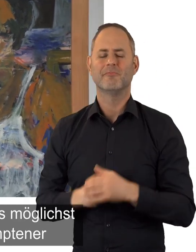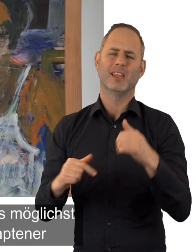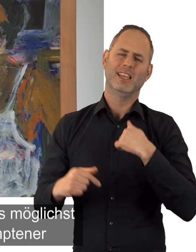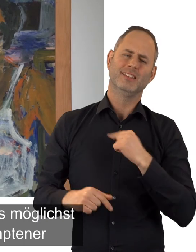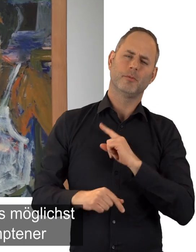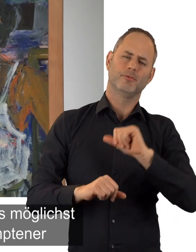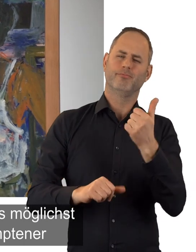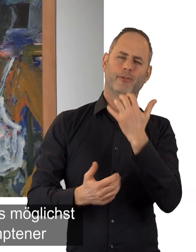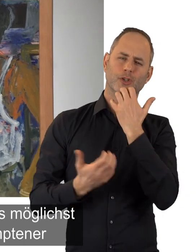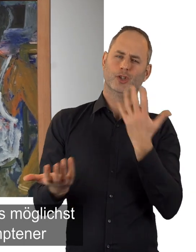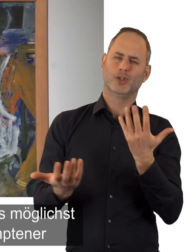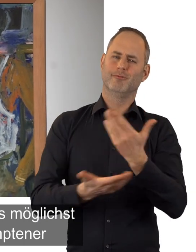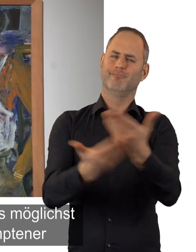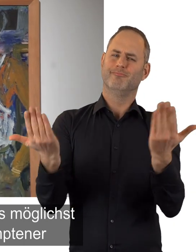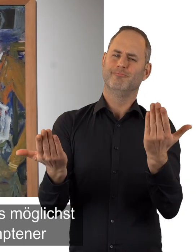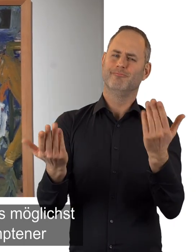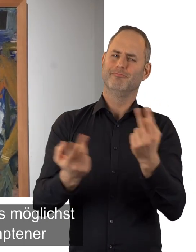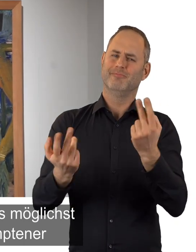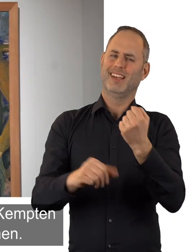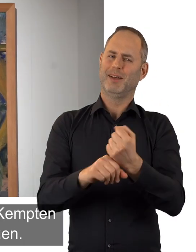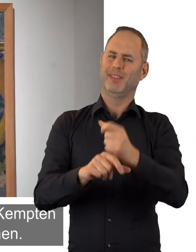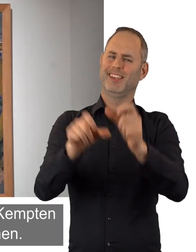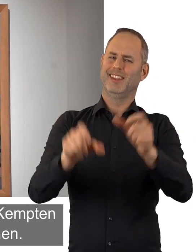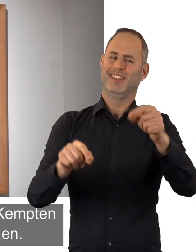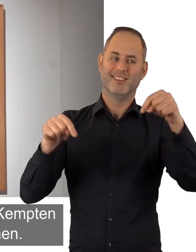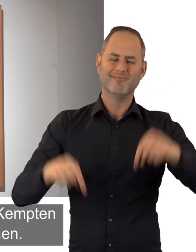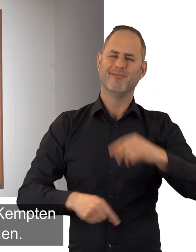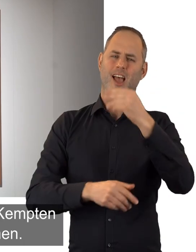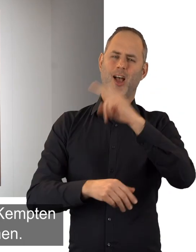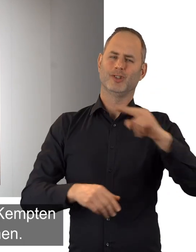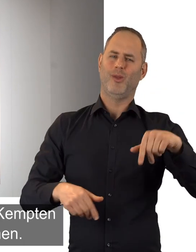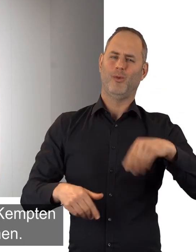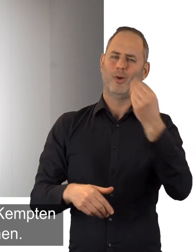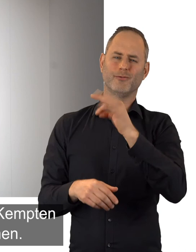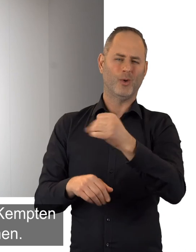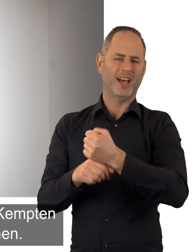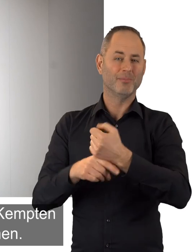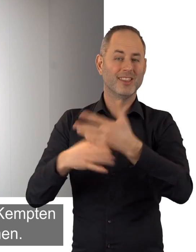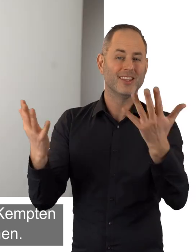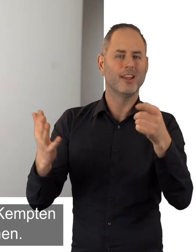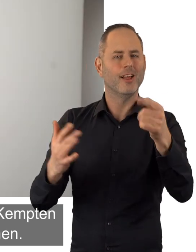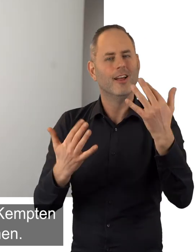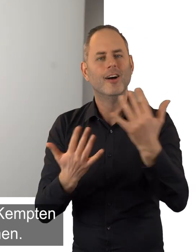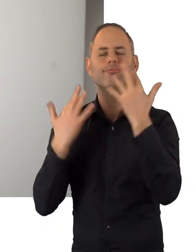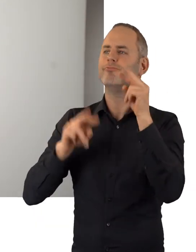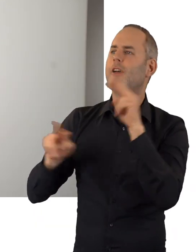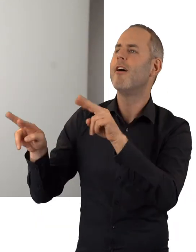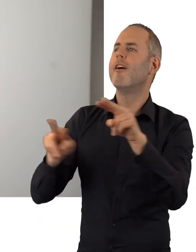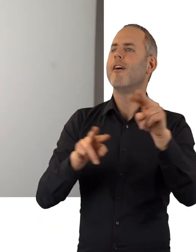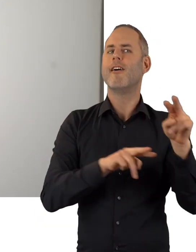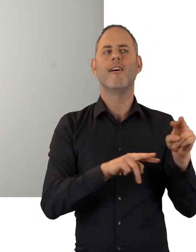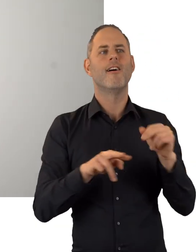natürlich, dass möglichst viele Kemptnerinnen und Kemptner diese Ausstellung mit Kunst für Kempten auf sich wirken lassen können.